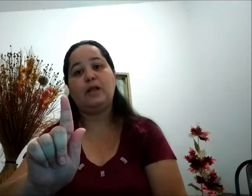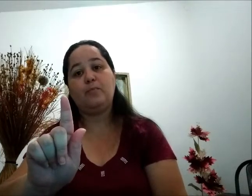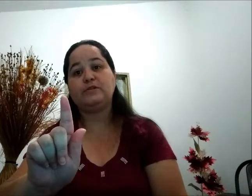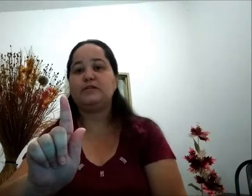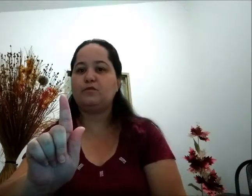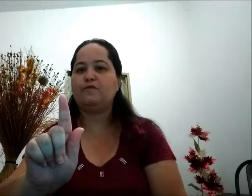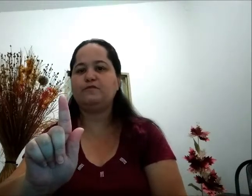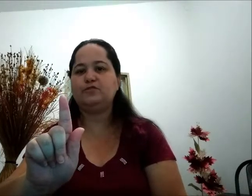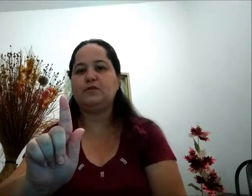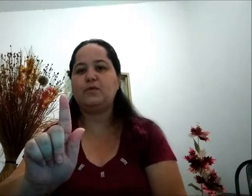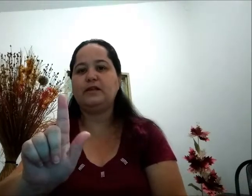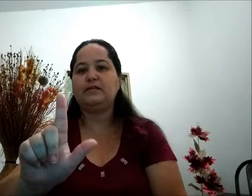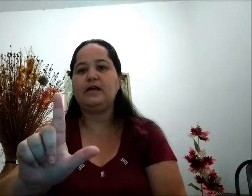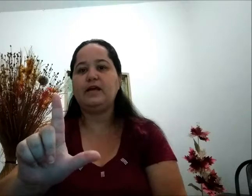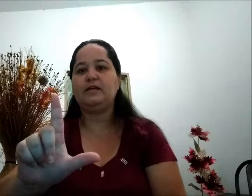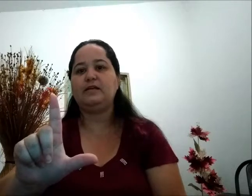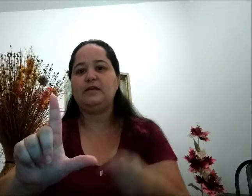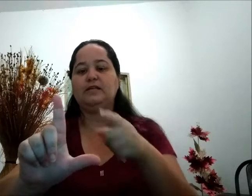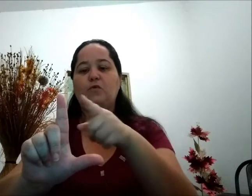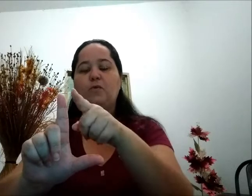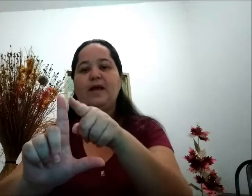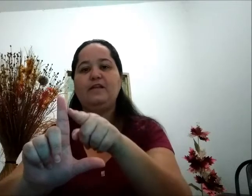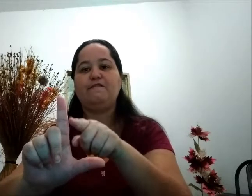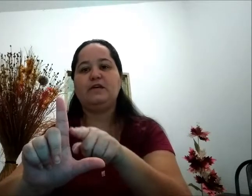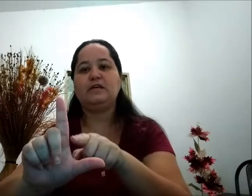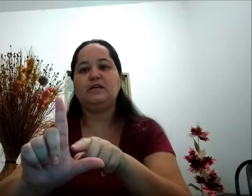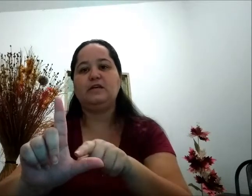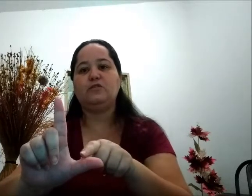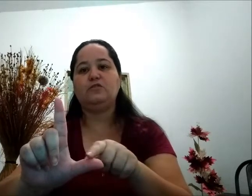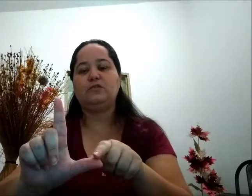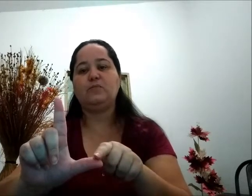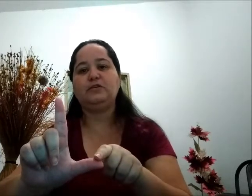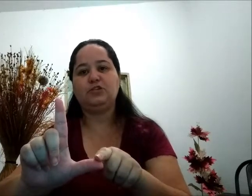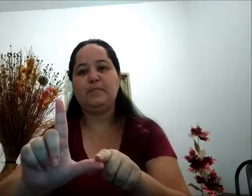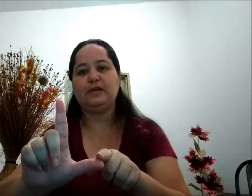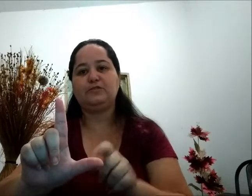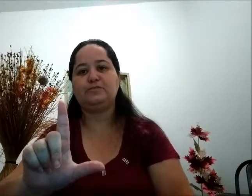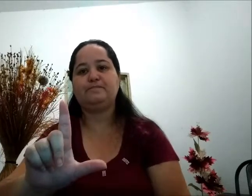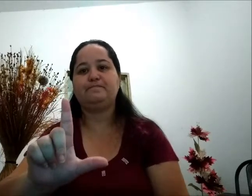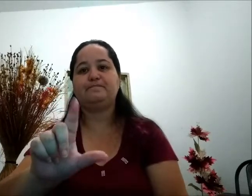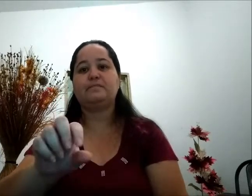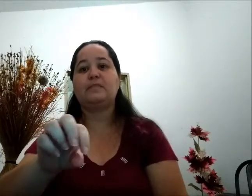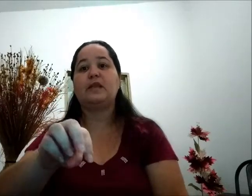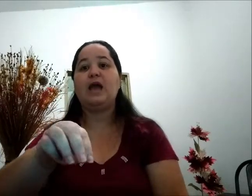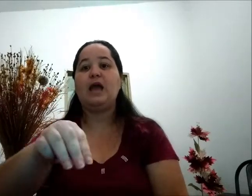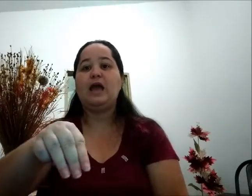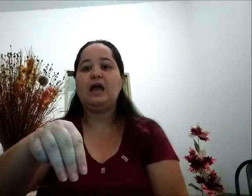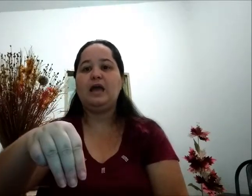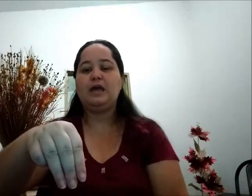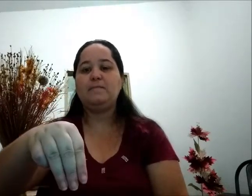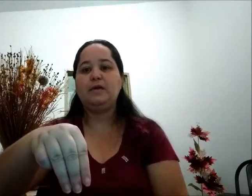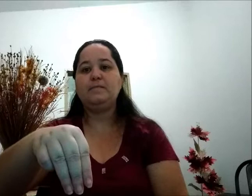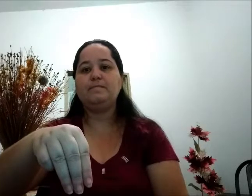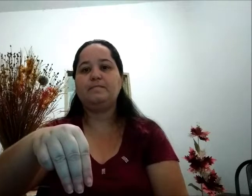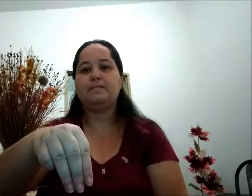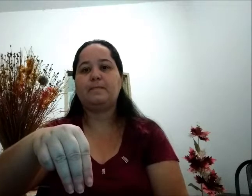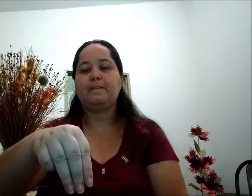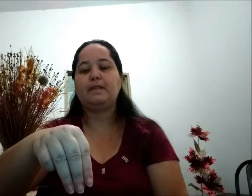pode ser confundida com a letra L. Então, o L fica aqui, ó, totalmente aberto. M.